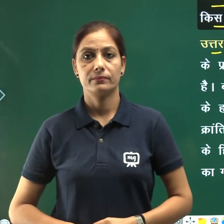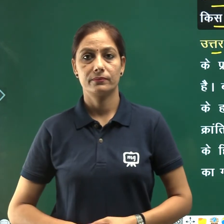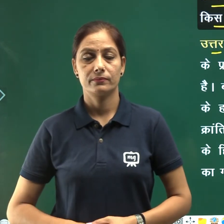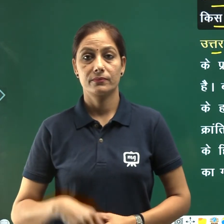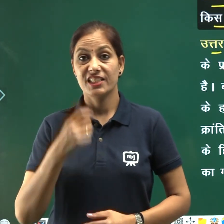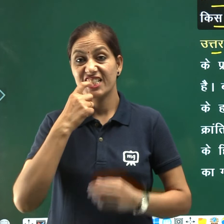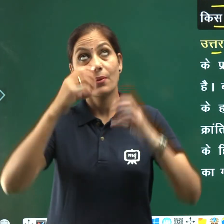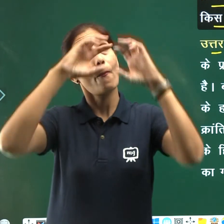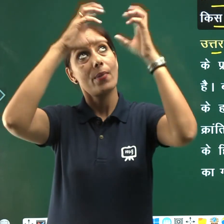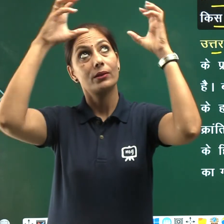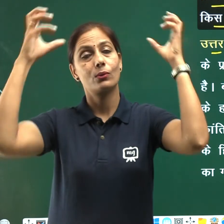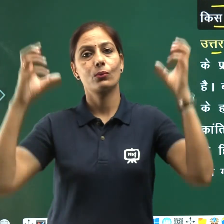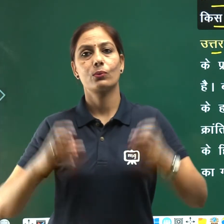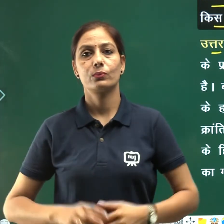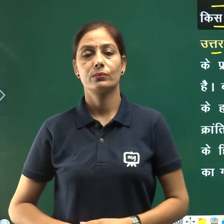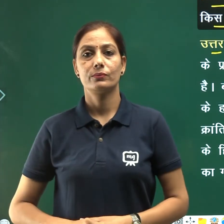बादलों को